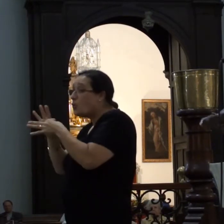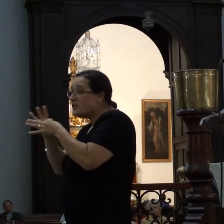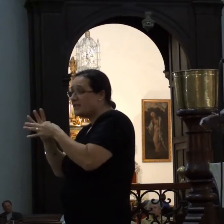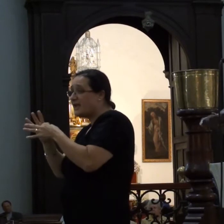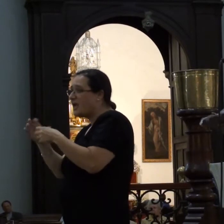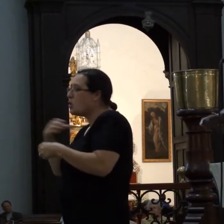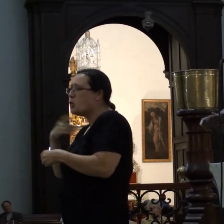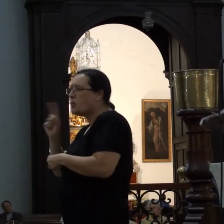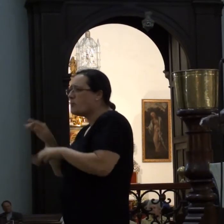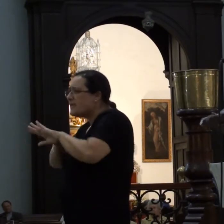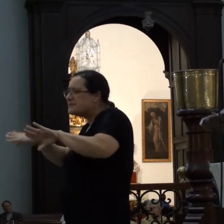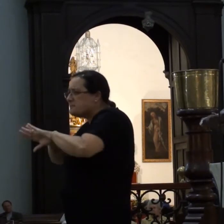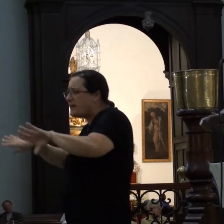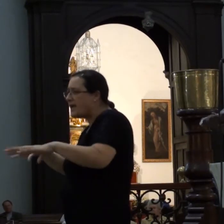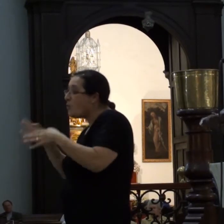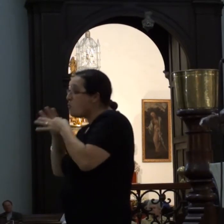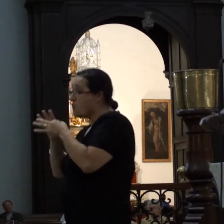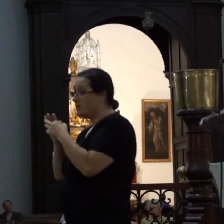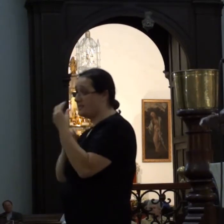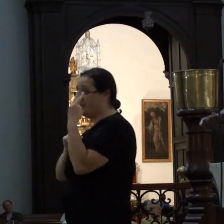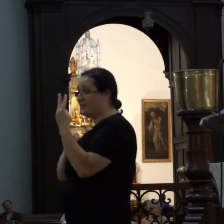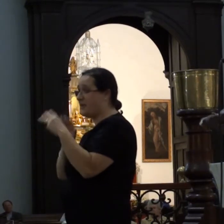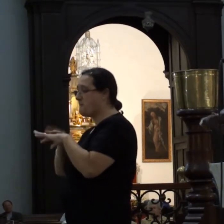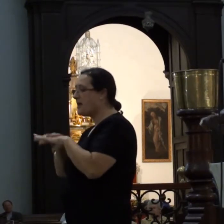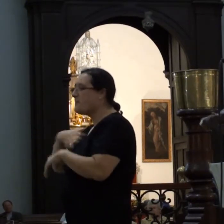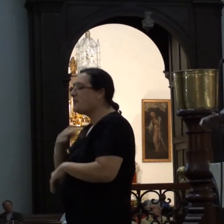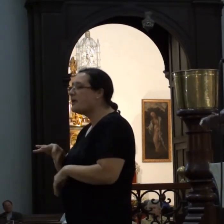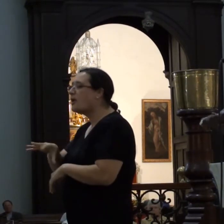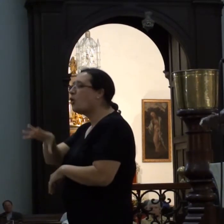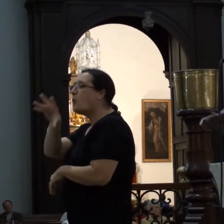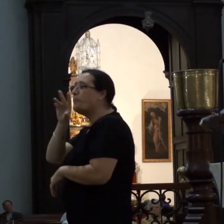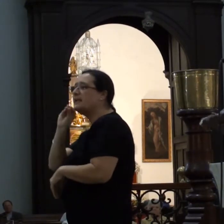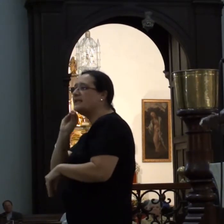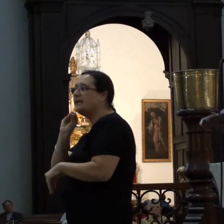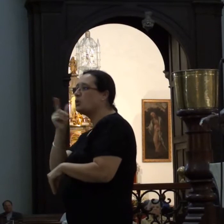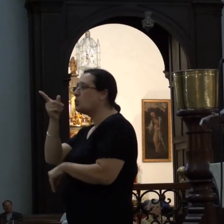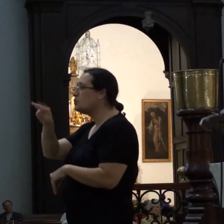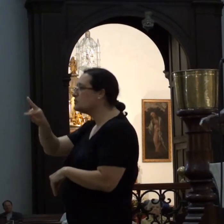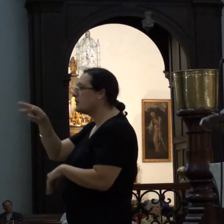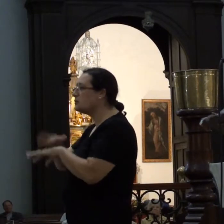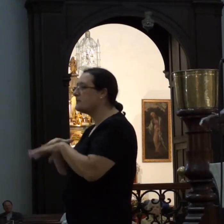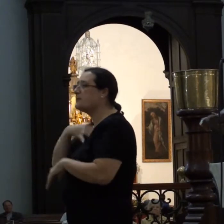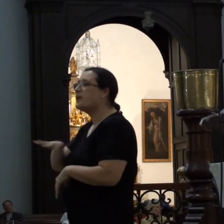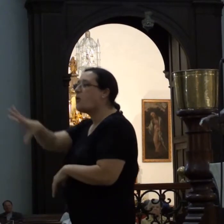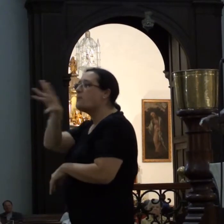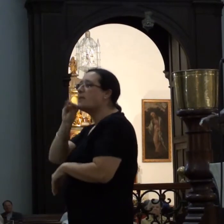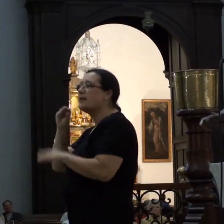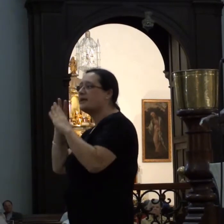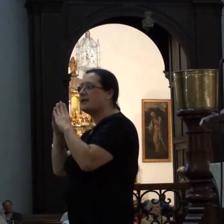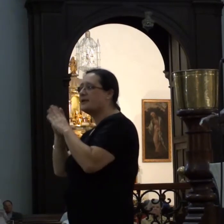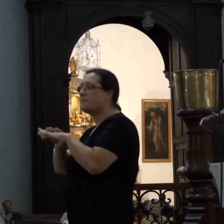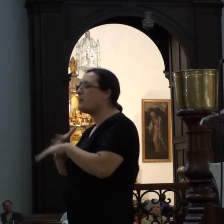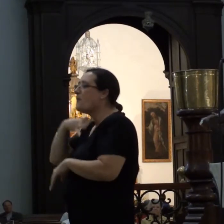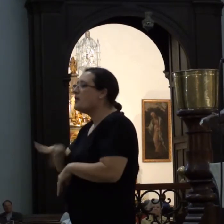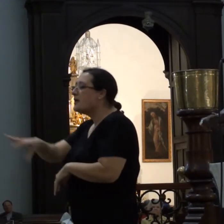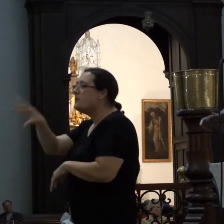Unidas vinculadas para entendernos para entender a la iglesia para entender